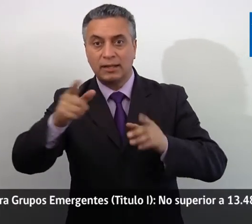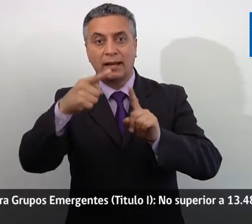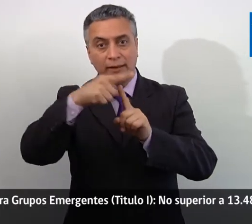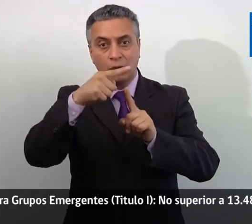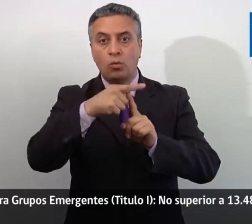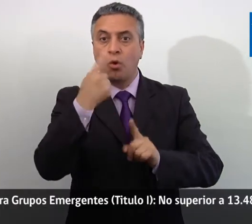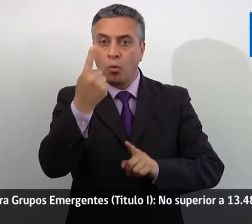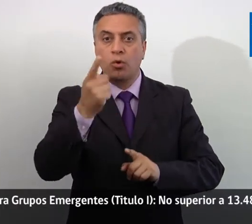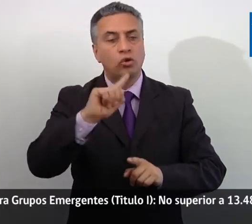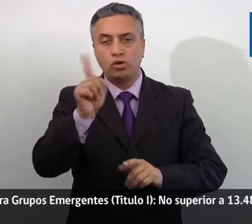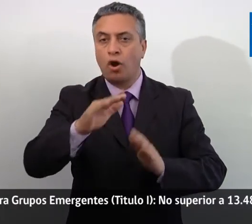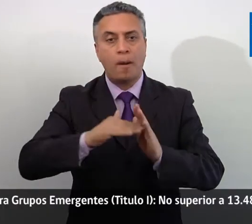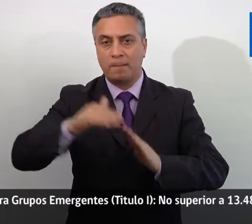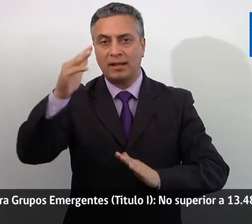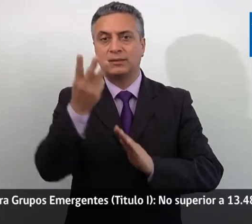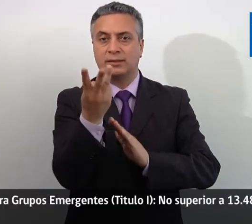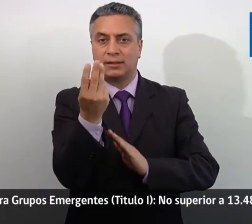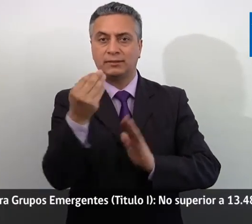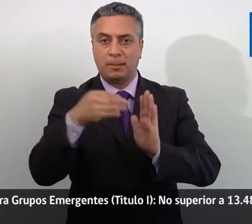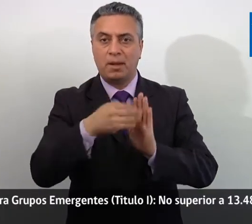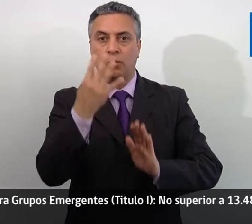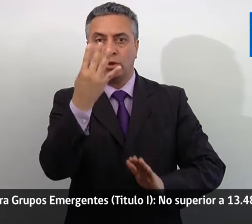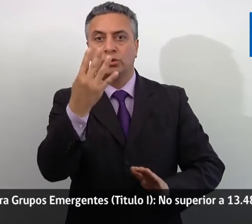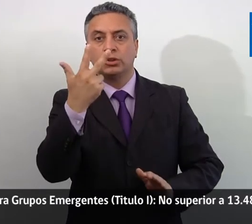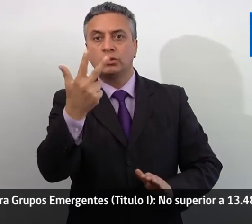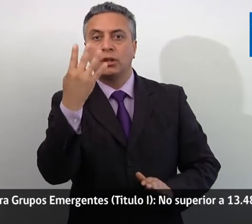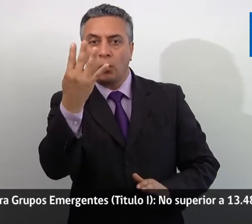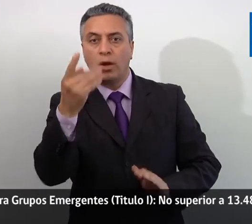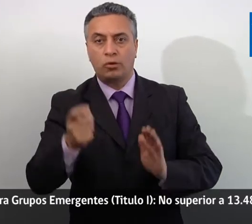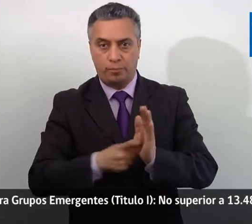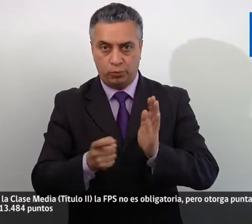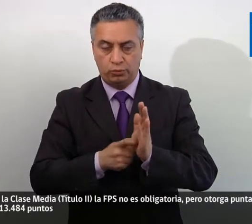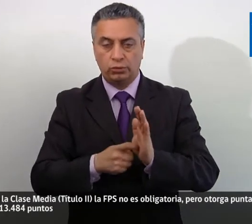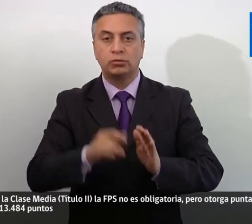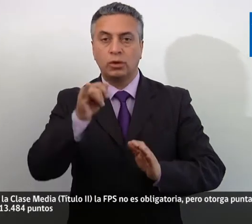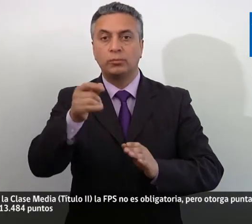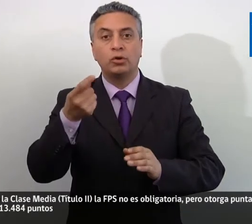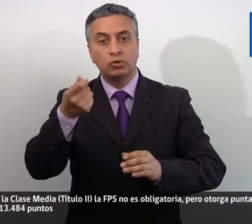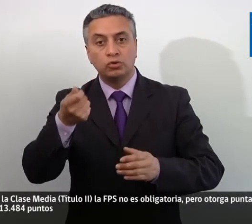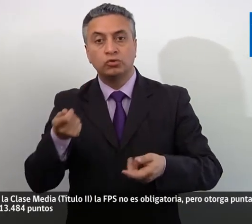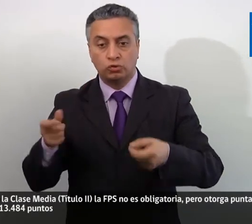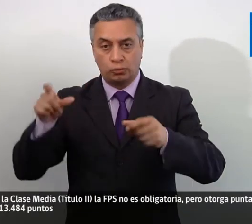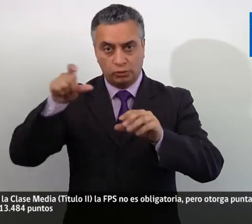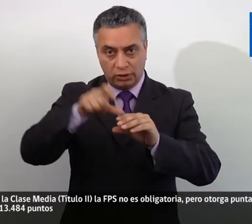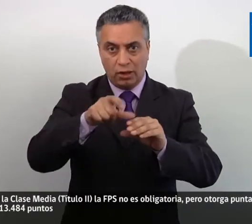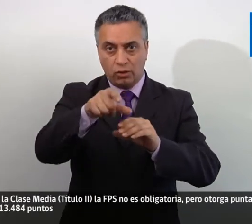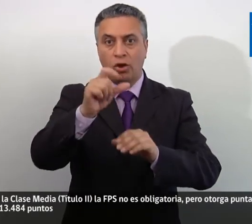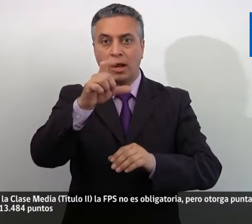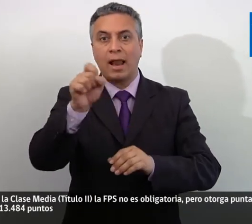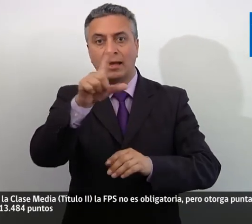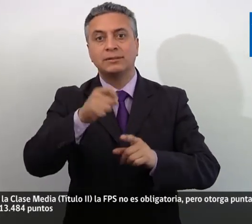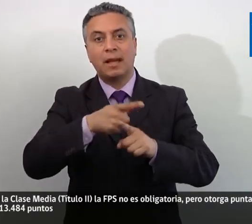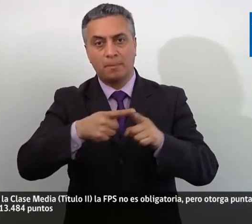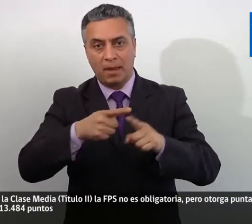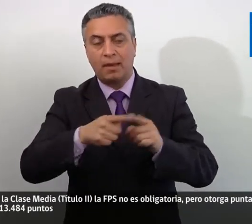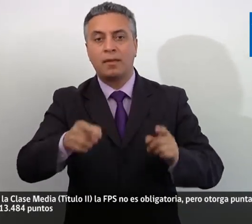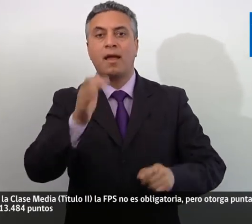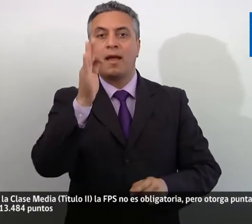1, no superior a 13.484 puntos. Subsidios para clase media, título 2. La